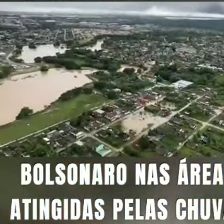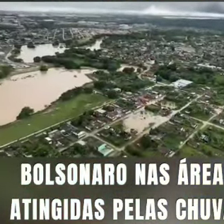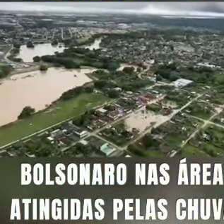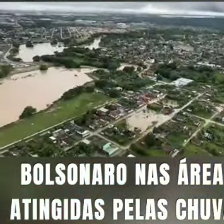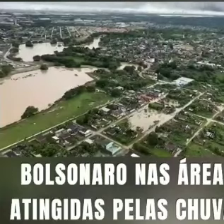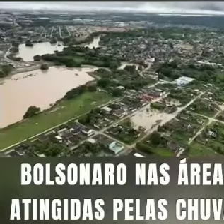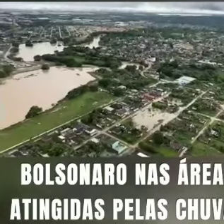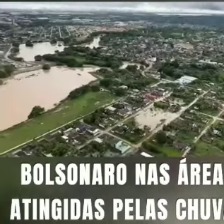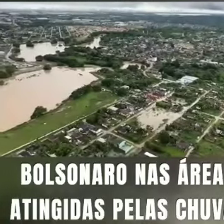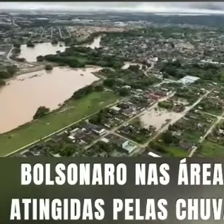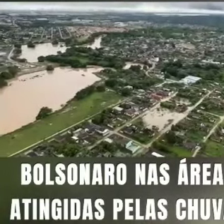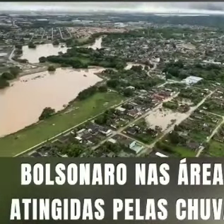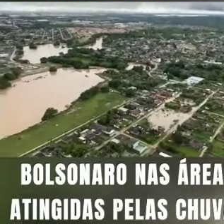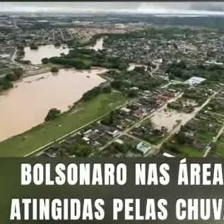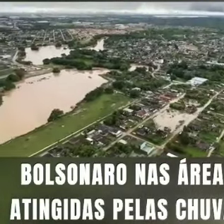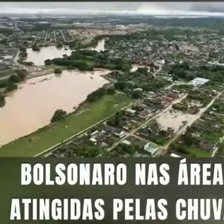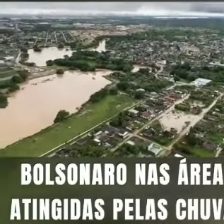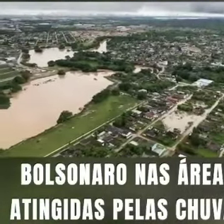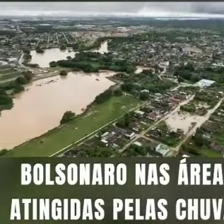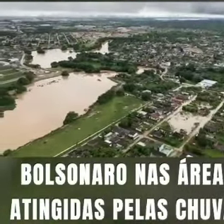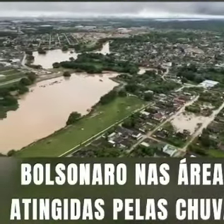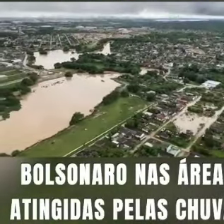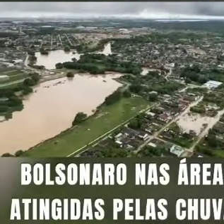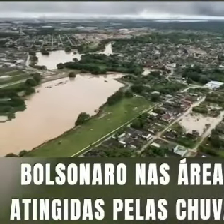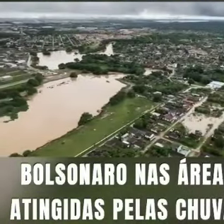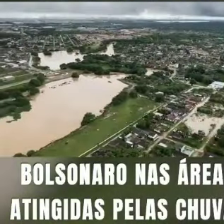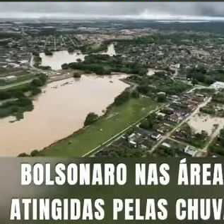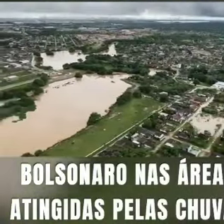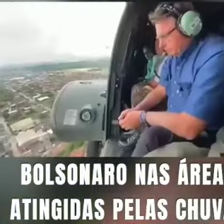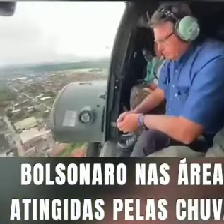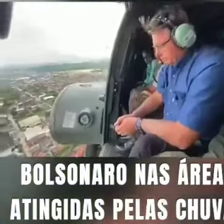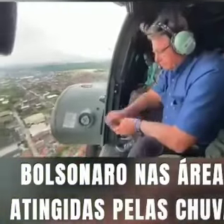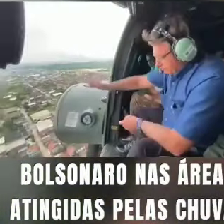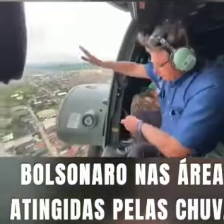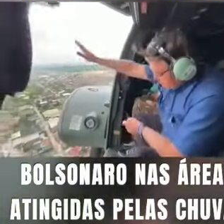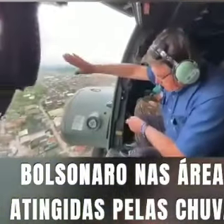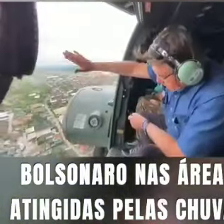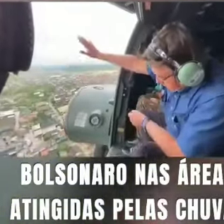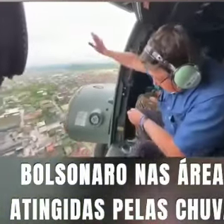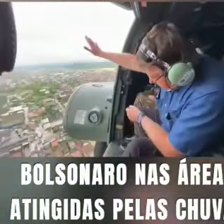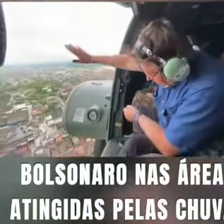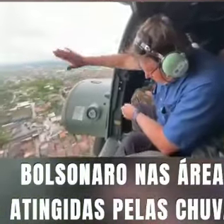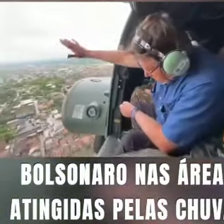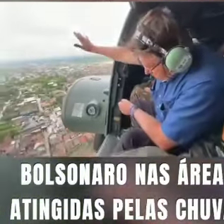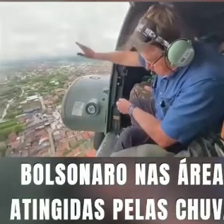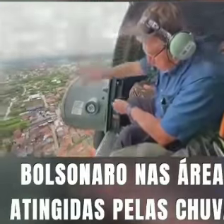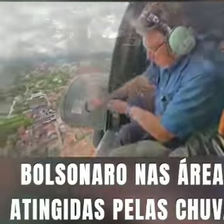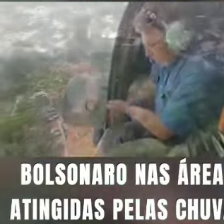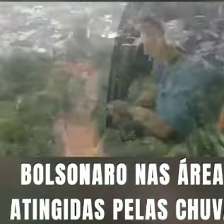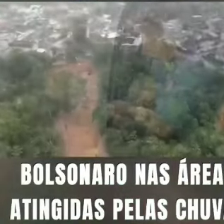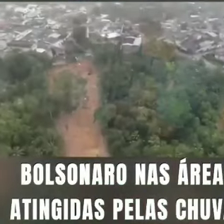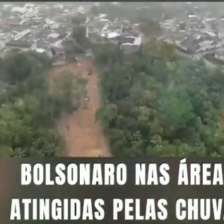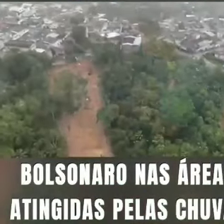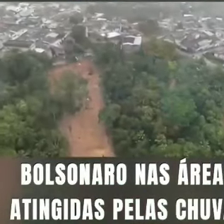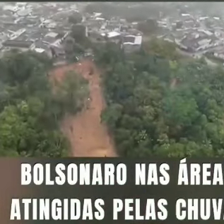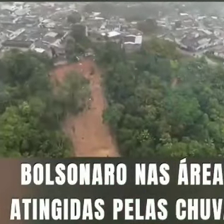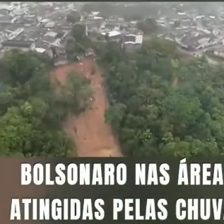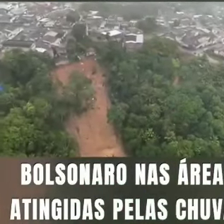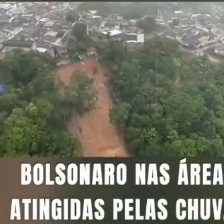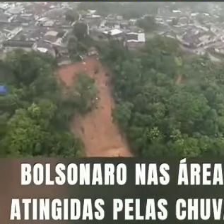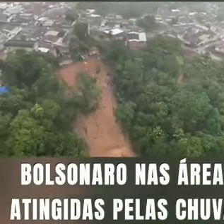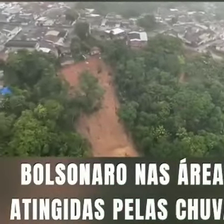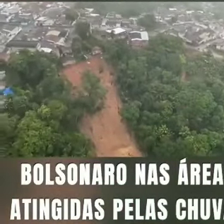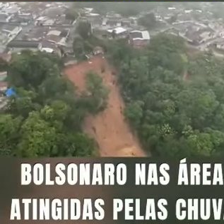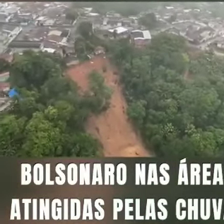que governam só para eles, para o povo da família dele. Mas nosso presidente, eu gosto de falar, pessoal, português, que todo